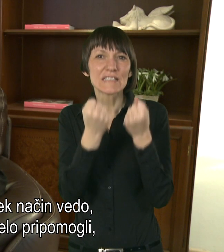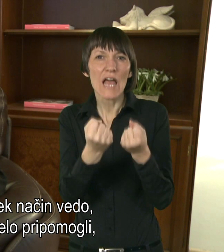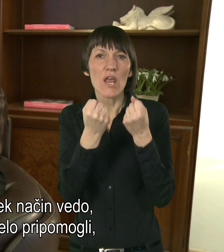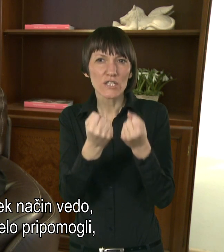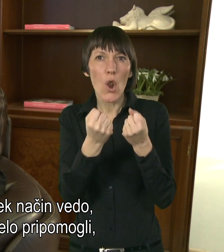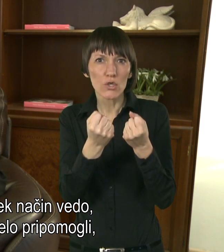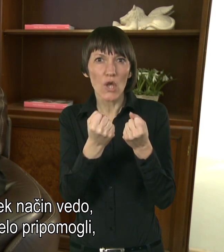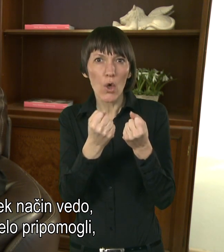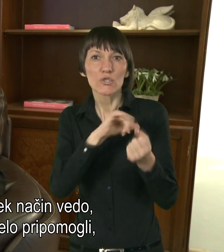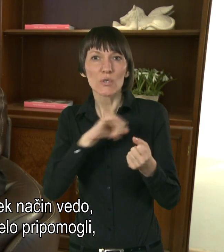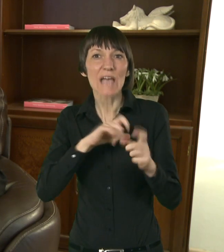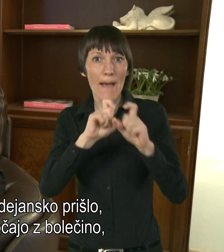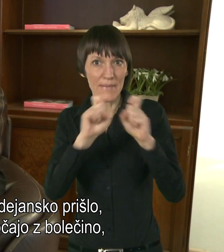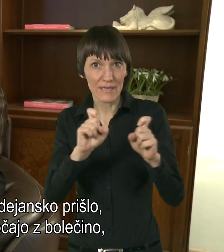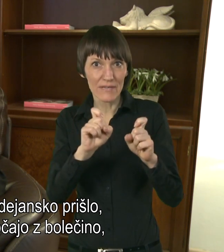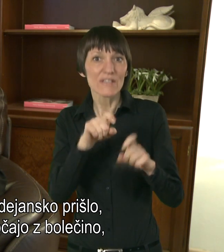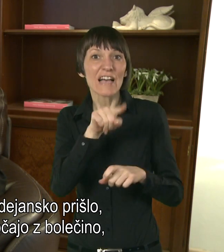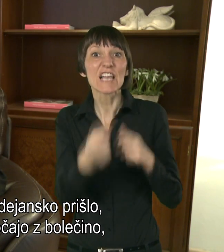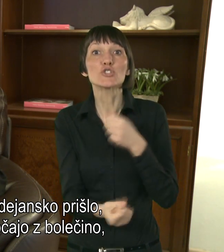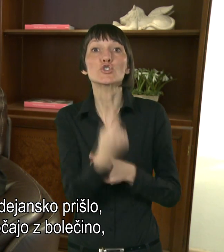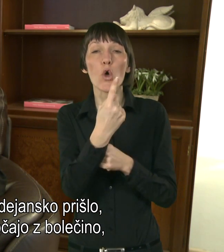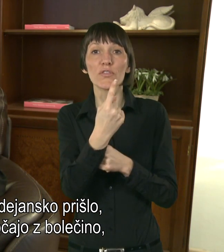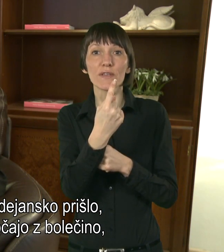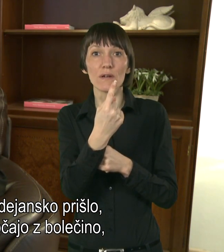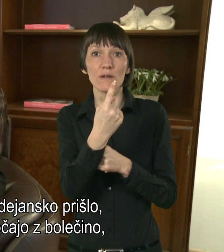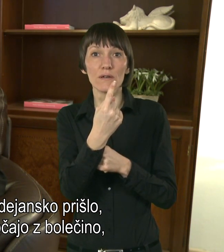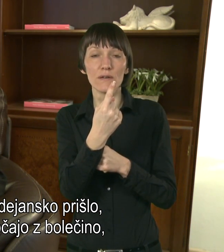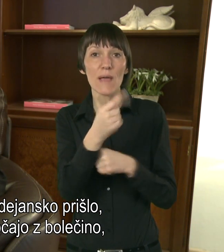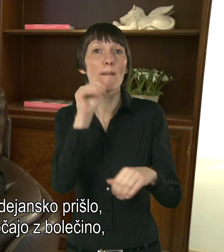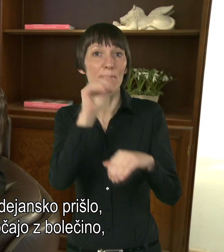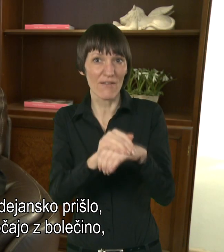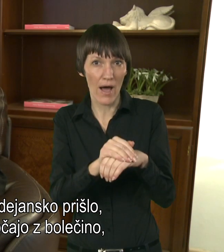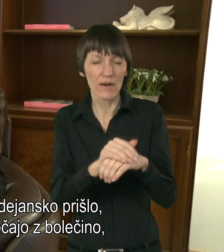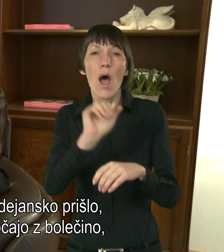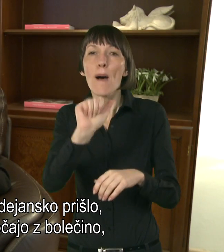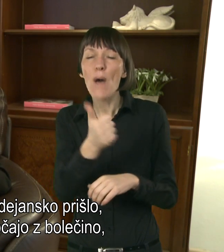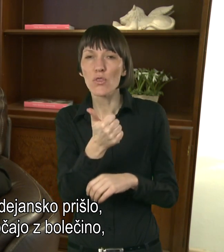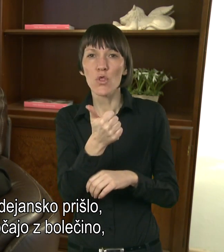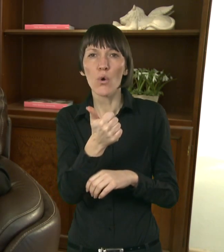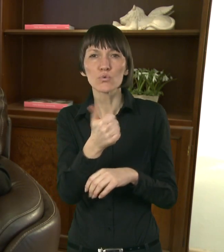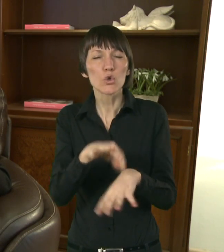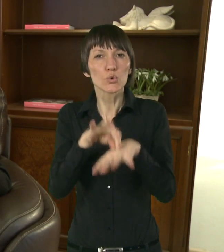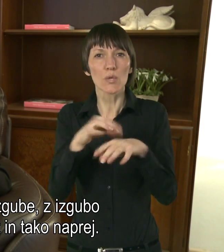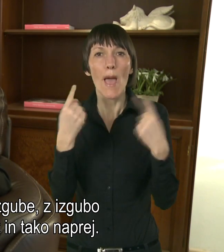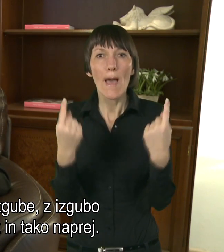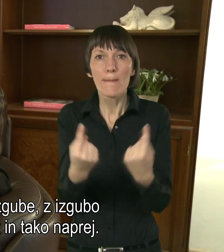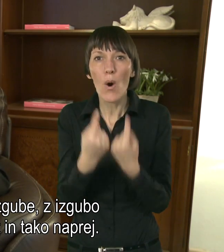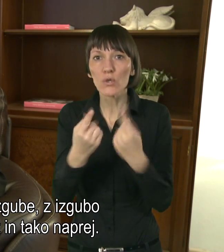so zelo pripomogli dejansko do tega, da je prišlo, ne, seveda se soočajo zopet z bolečino,